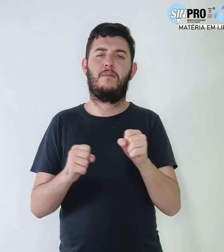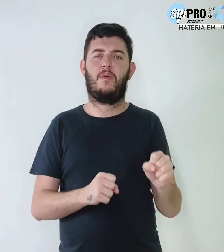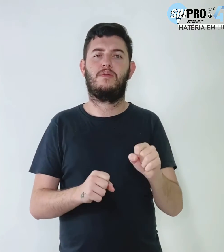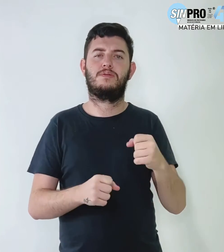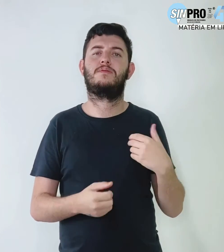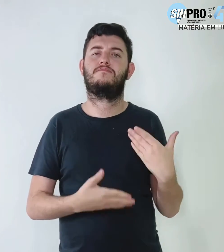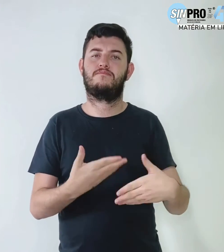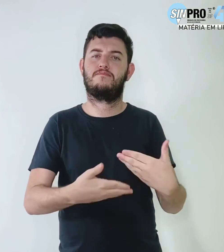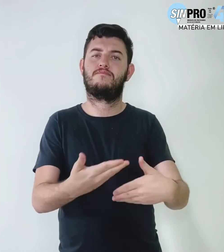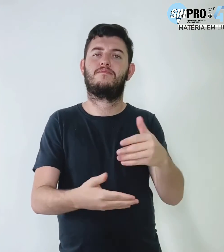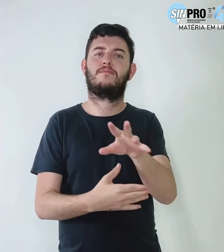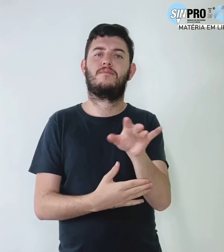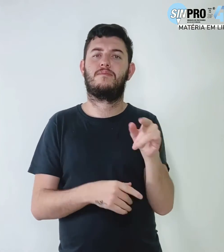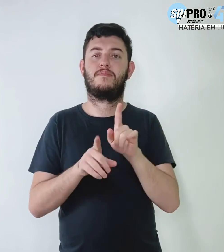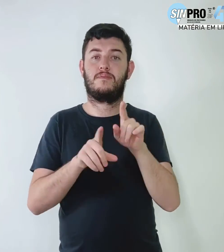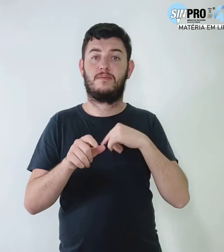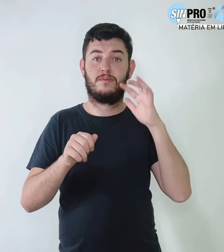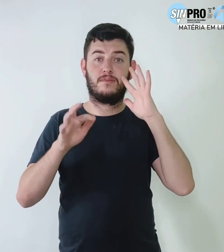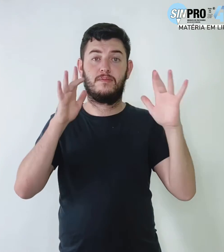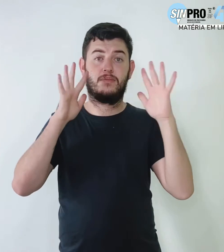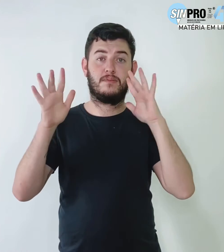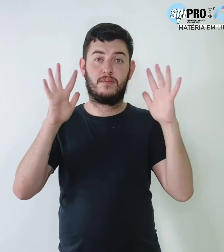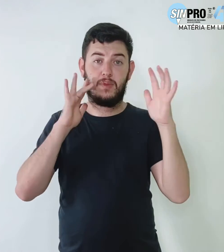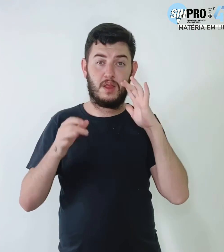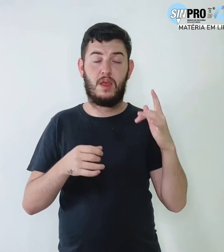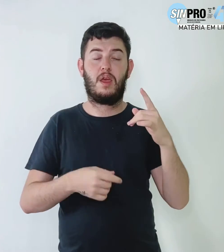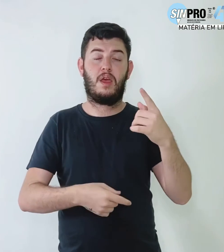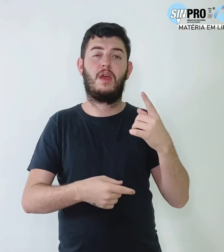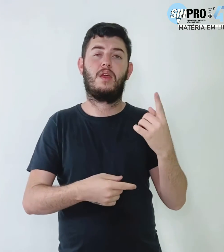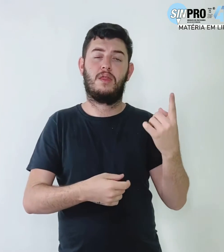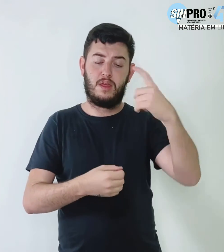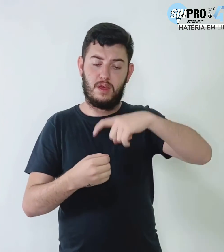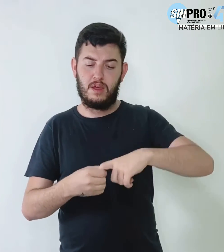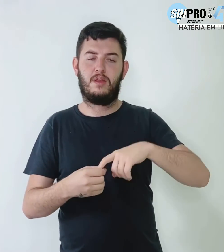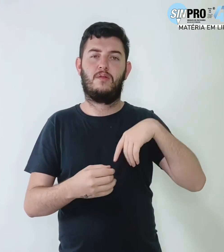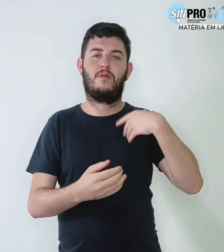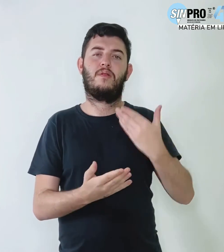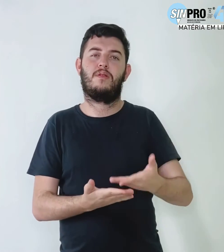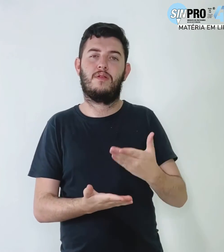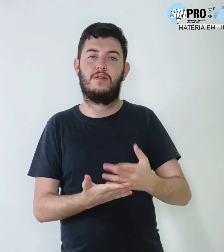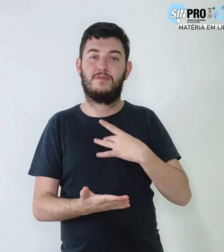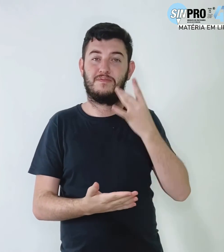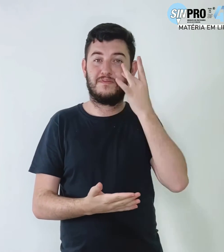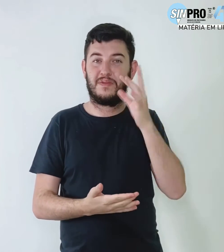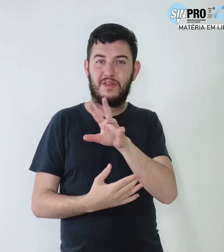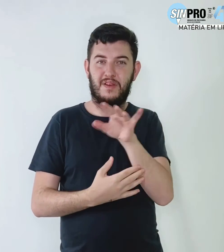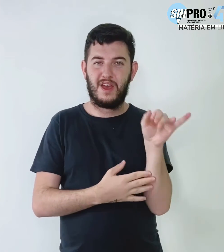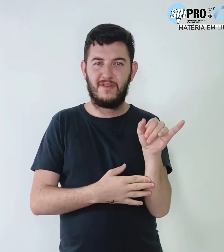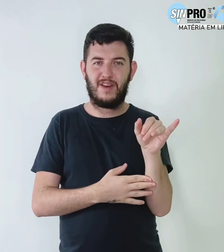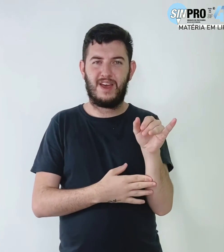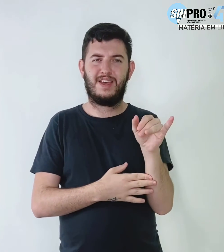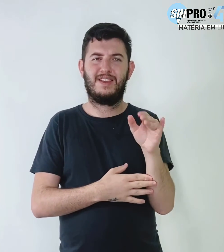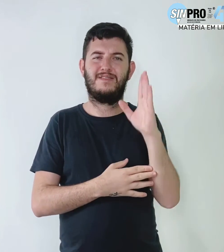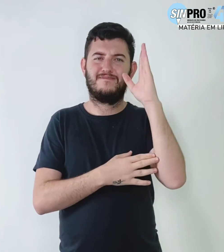essas crianças e possa gradativamente imaginar que esse retorno não será imediato e